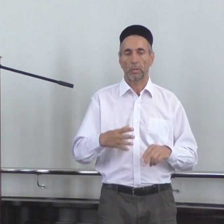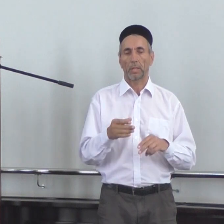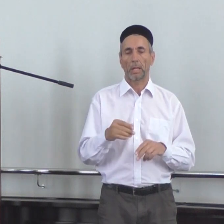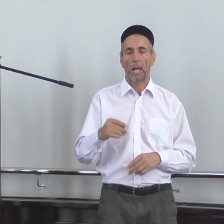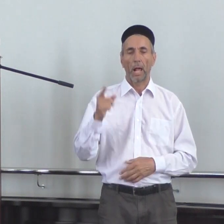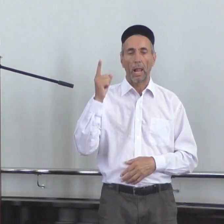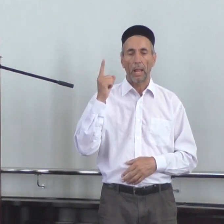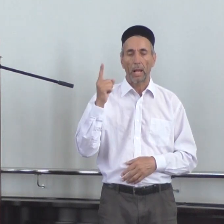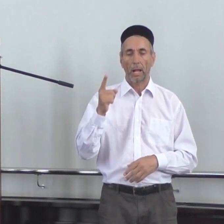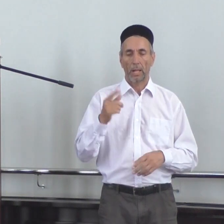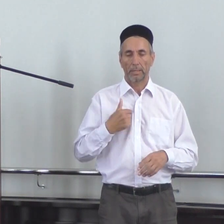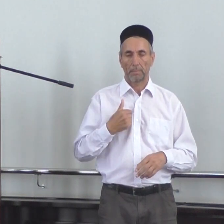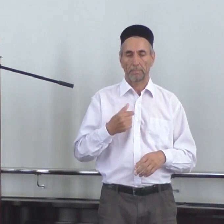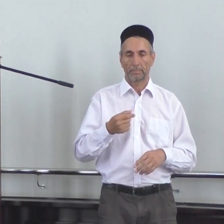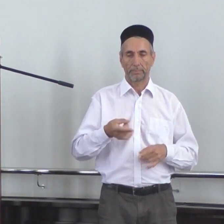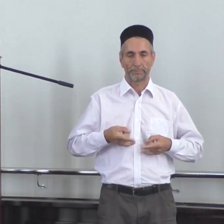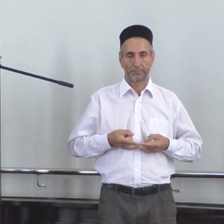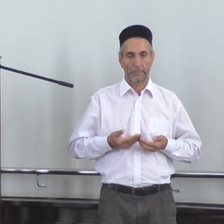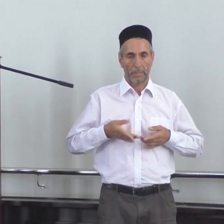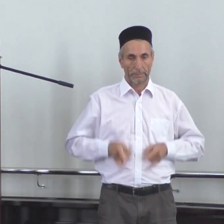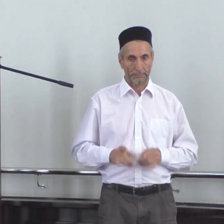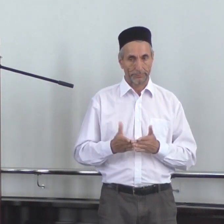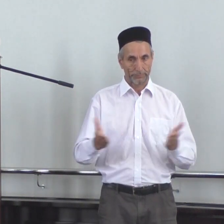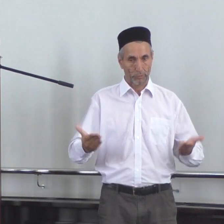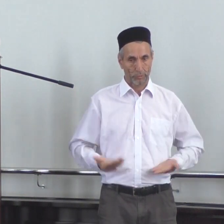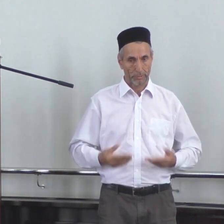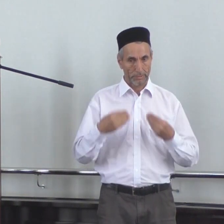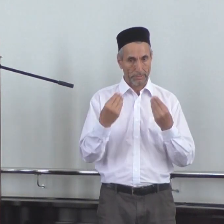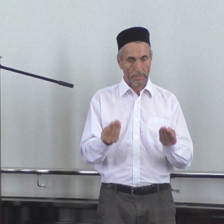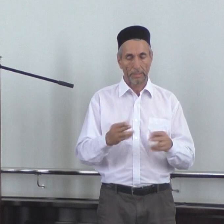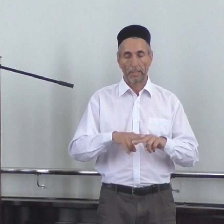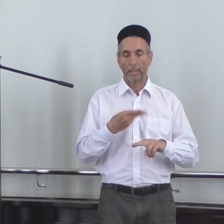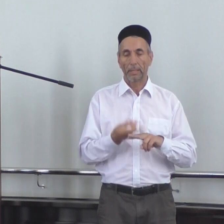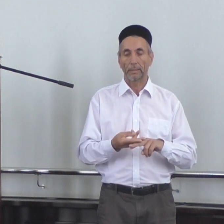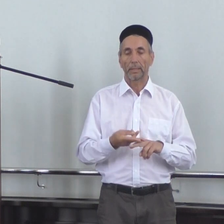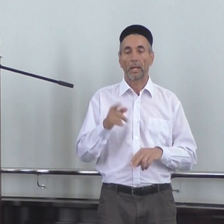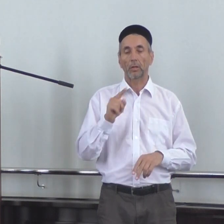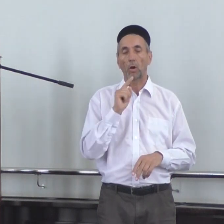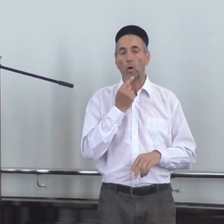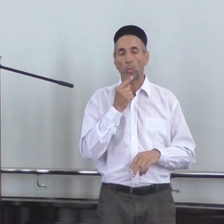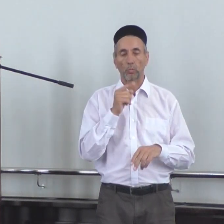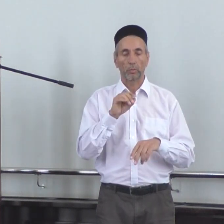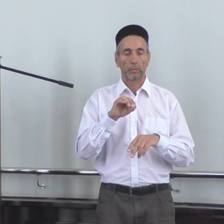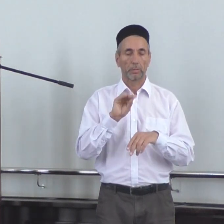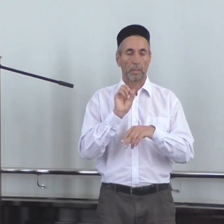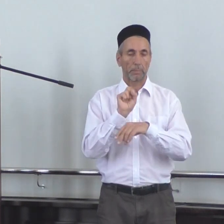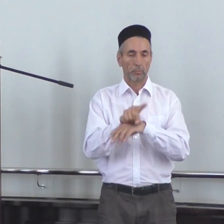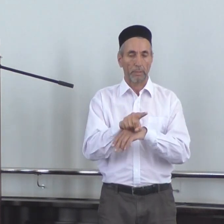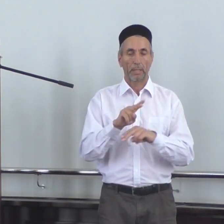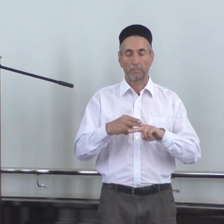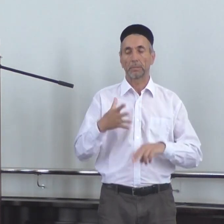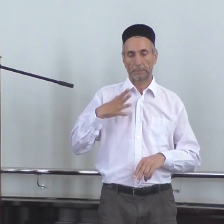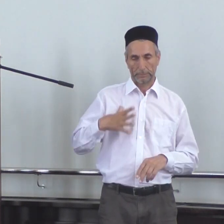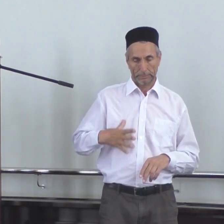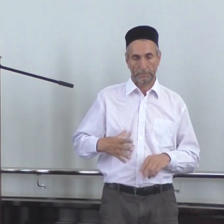Аллаһ Раббыбызны бар итте, ягъни безнең ризык бар. Әгәр дә Аллаһтан ниндидер авырлык җибәрә, әлбәттә